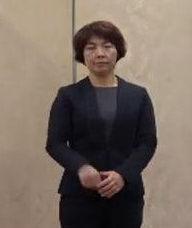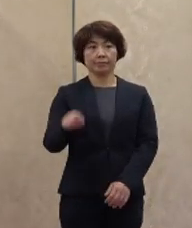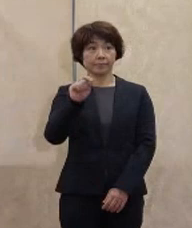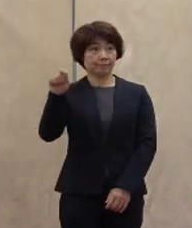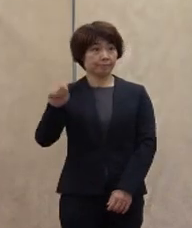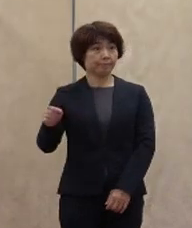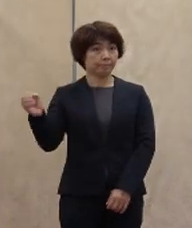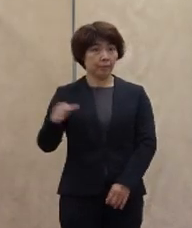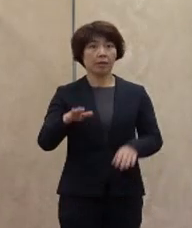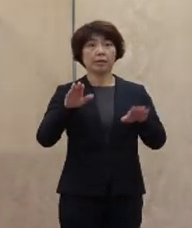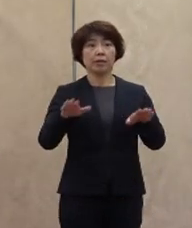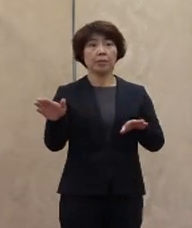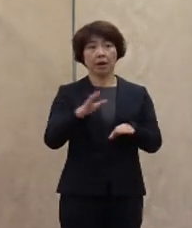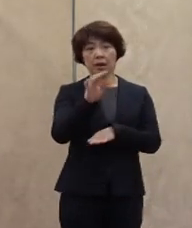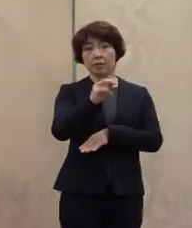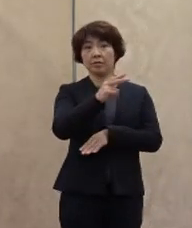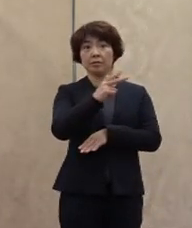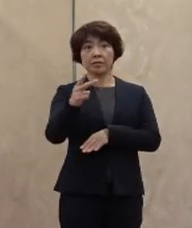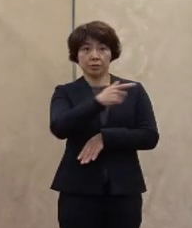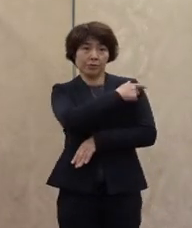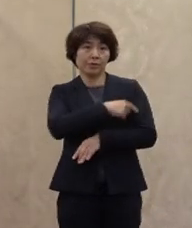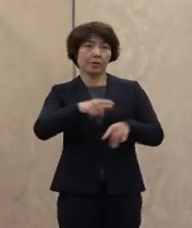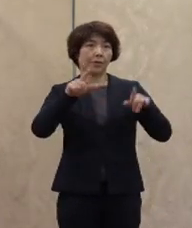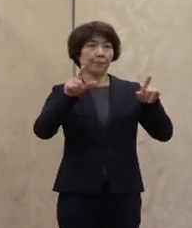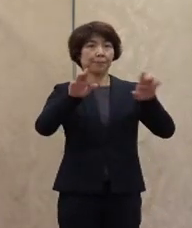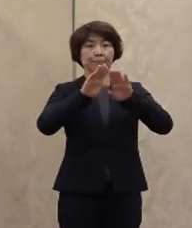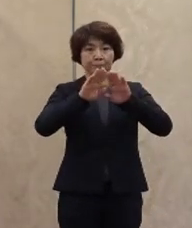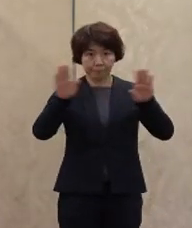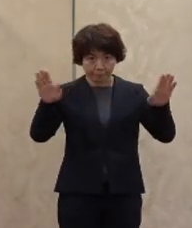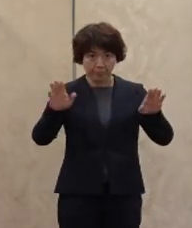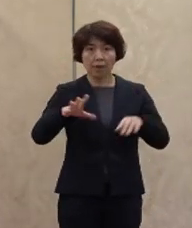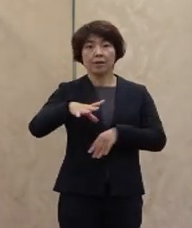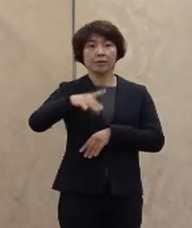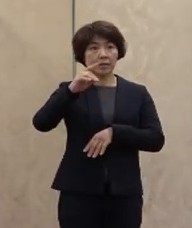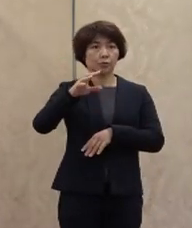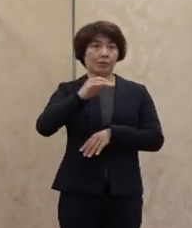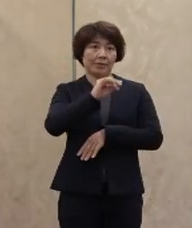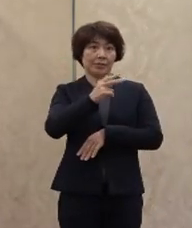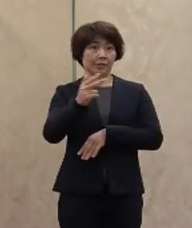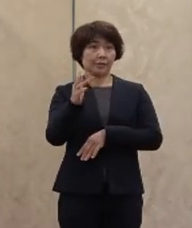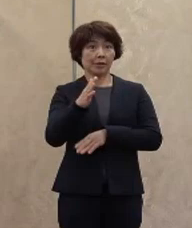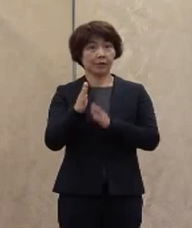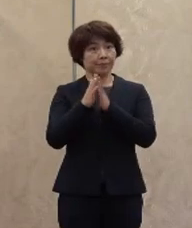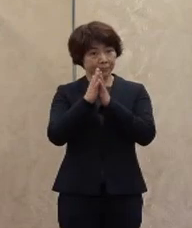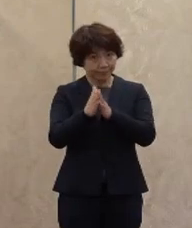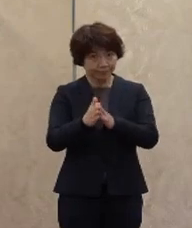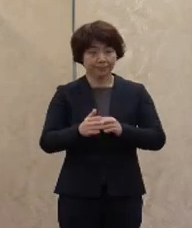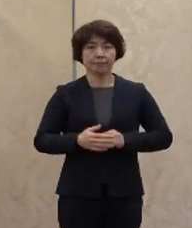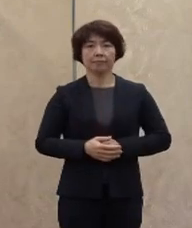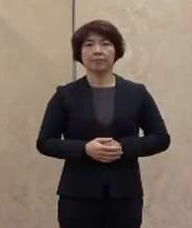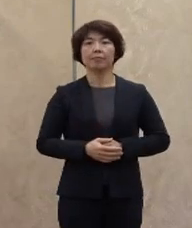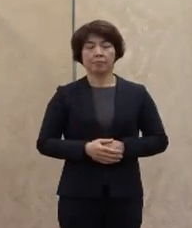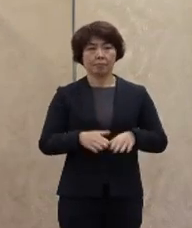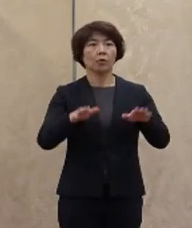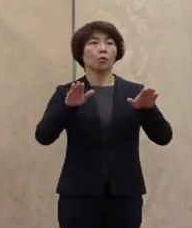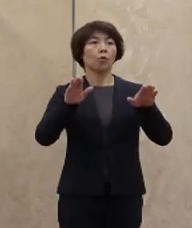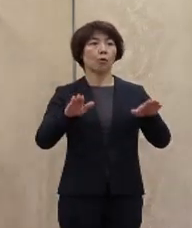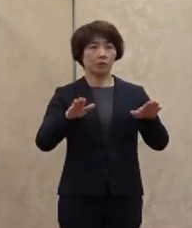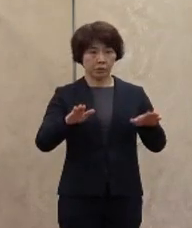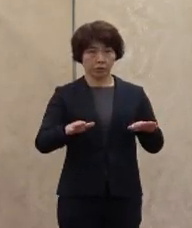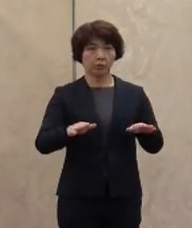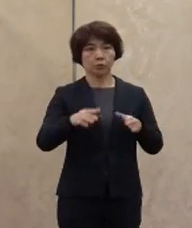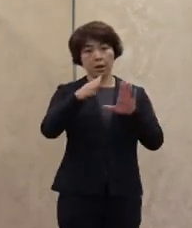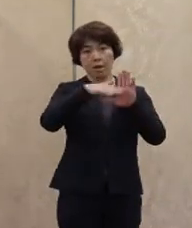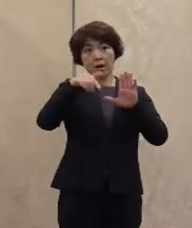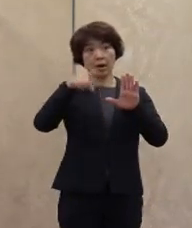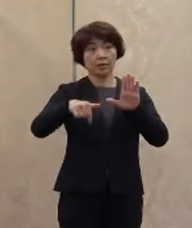ただいまから知事の記者会見を始めさせていただきます。最初に知事からお願いいたします。 本日関